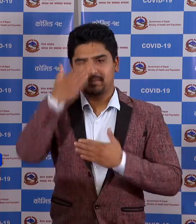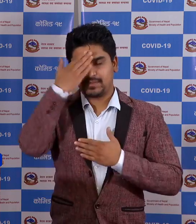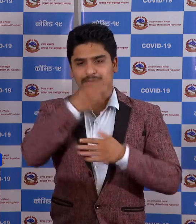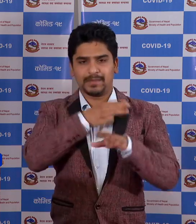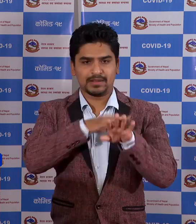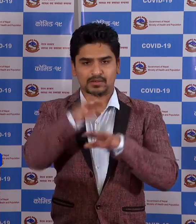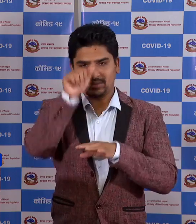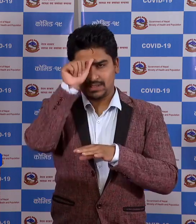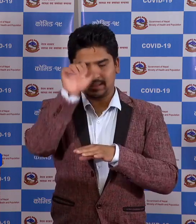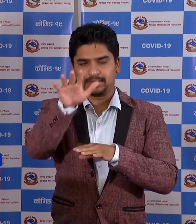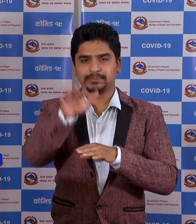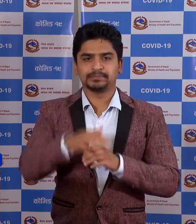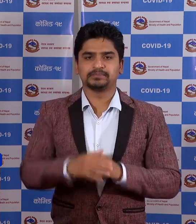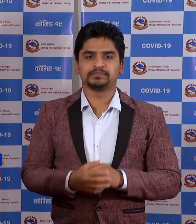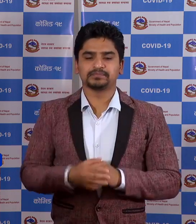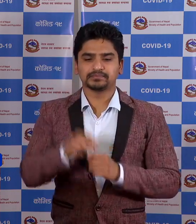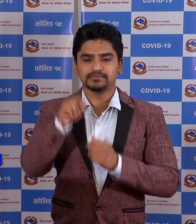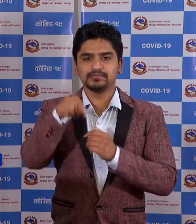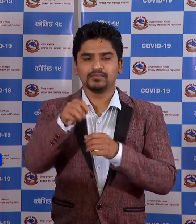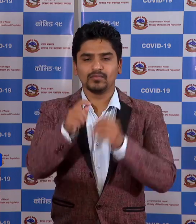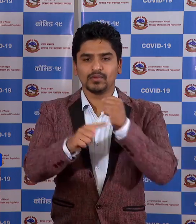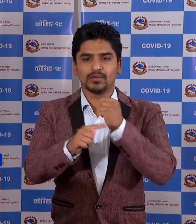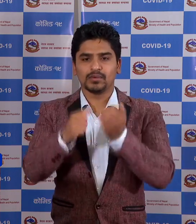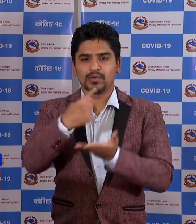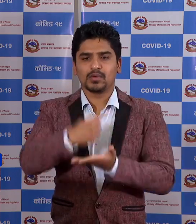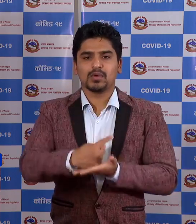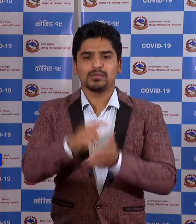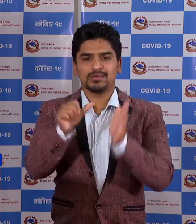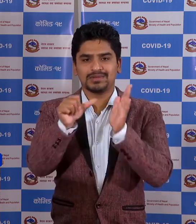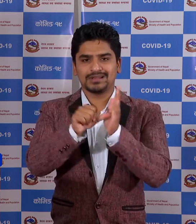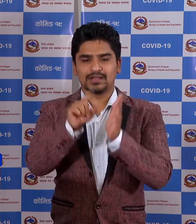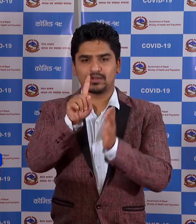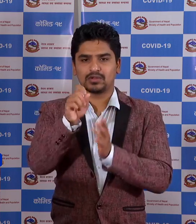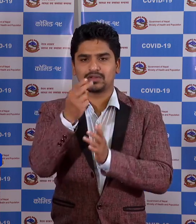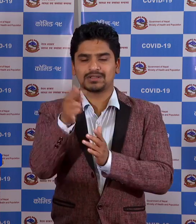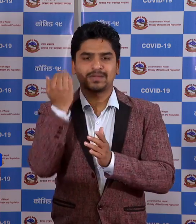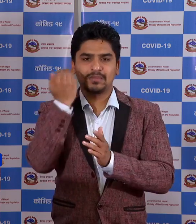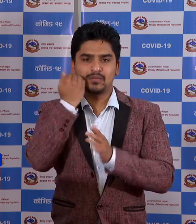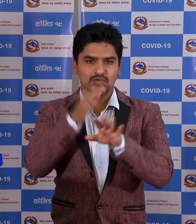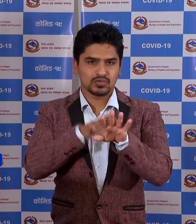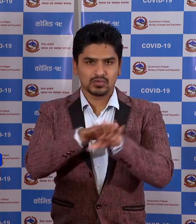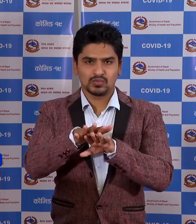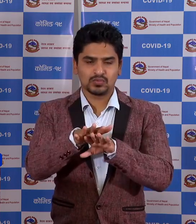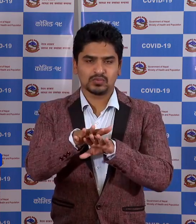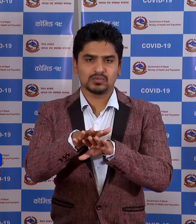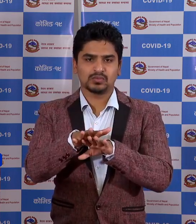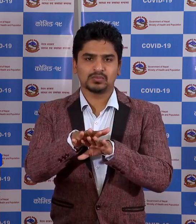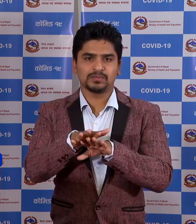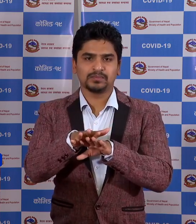संक्रमित व्यक्तिहरूको विवरण दिन चाहन्छु। आज कपिलवस्तु जिल्लाका 10 जना पुरुषहरूमा